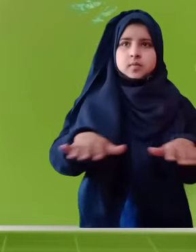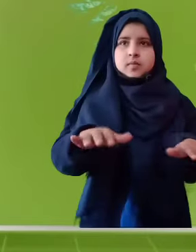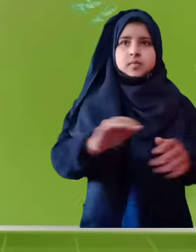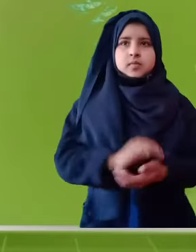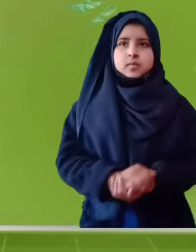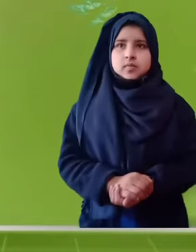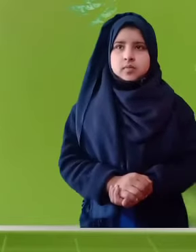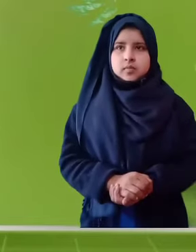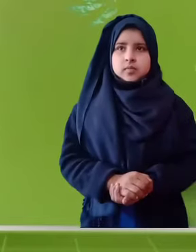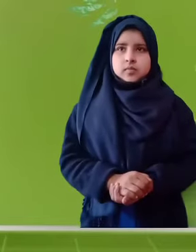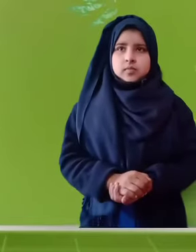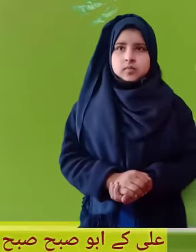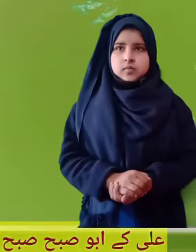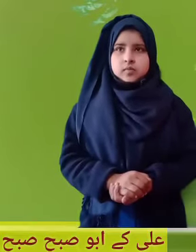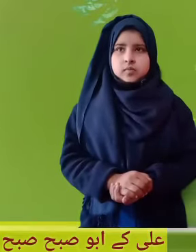सिराब,